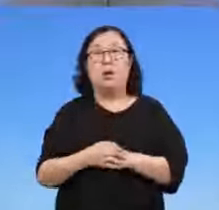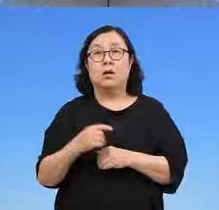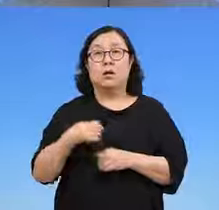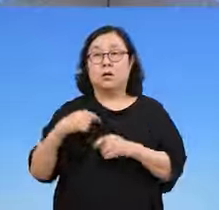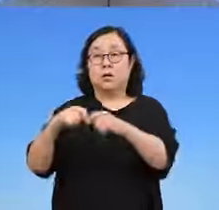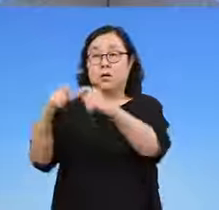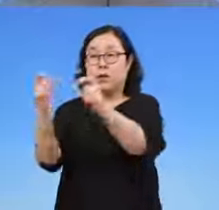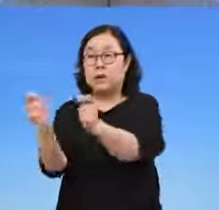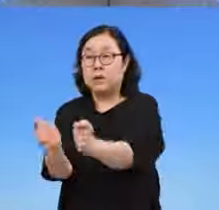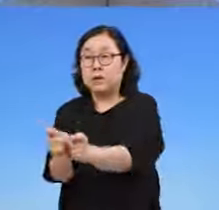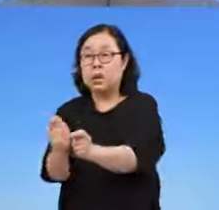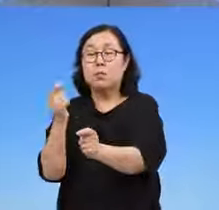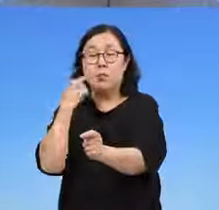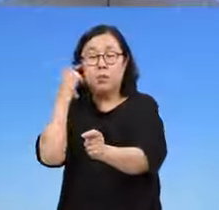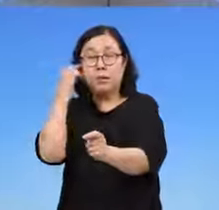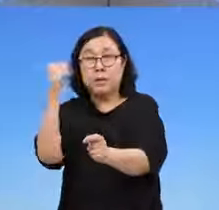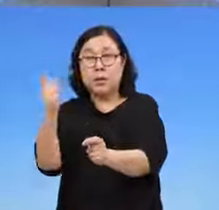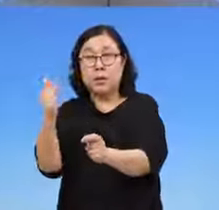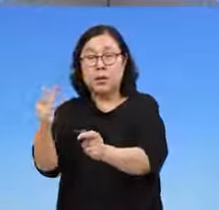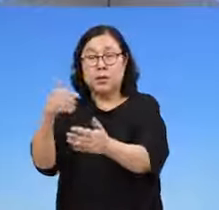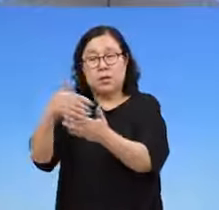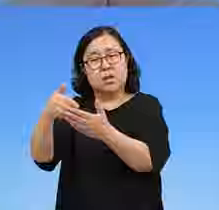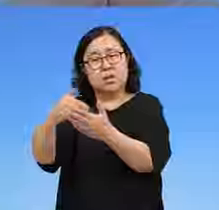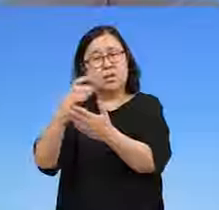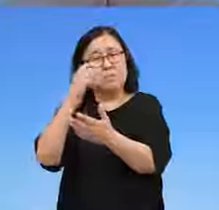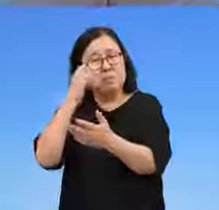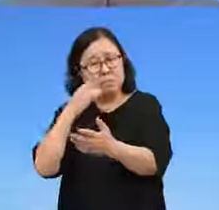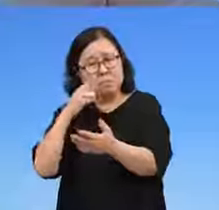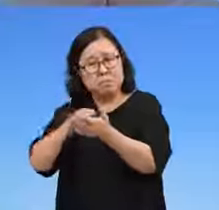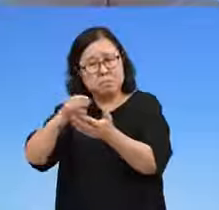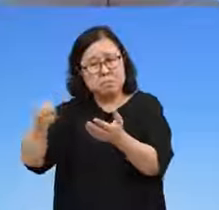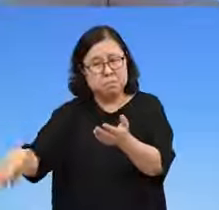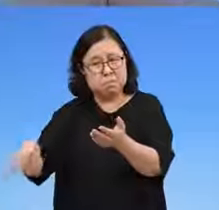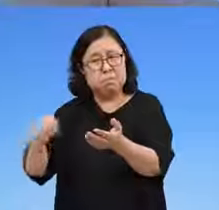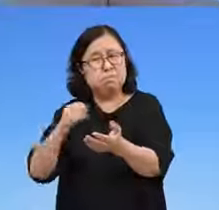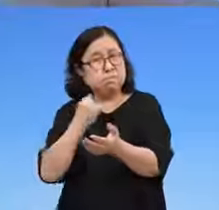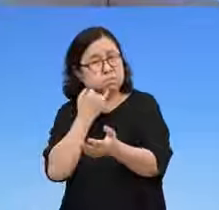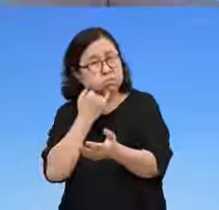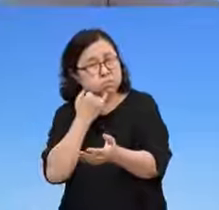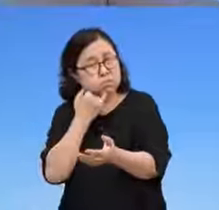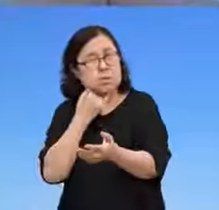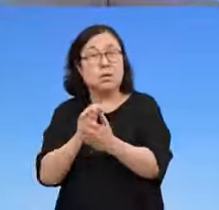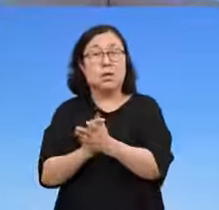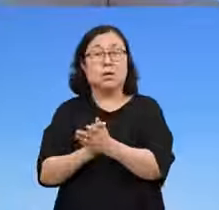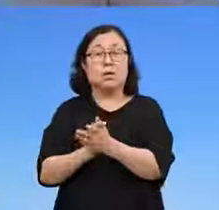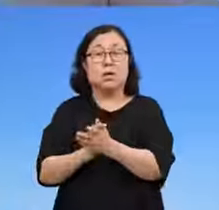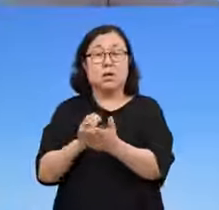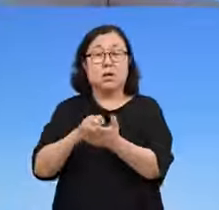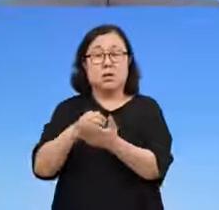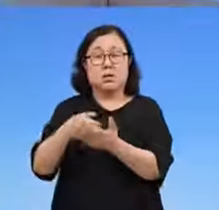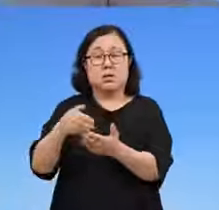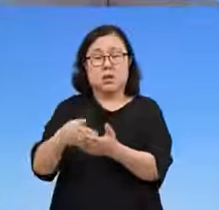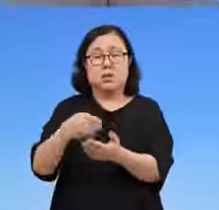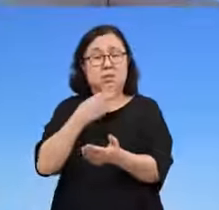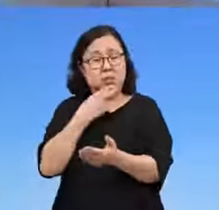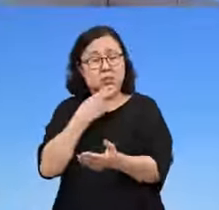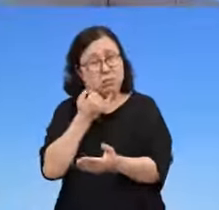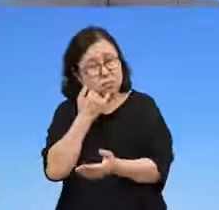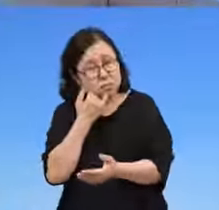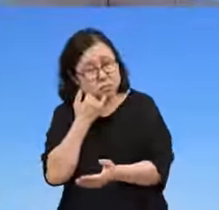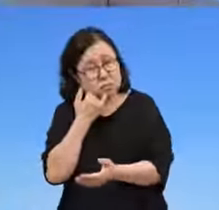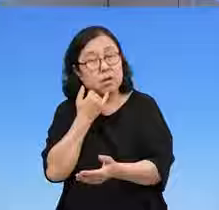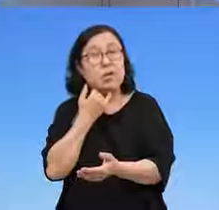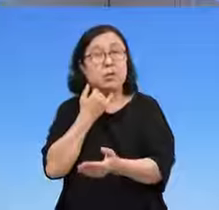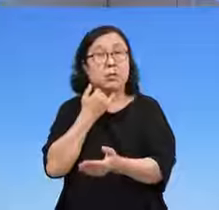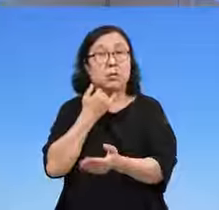우리 담당 팀 교육자들한테 몇 번이나 건의했습니다. 이 그림 빼면 안 되겠냐고. 이 그림이 없어도 설명이 다 되는 거 아니냐고.